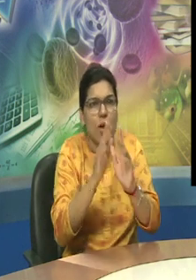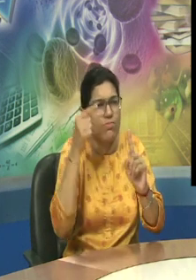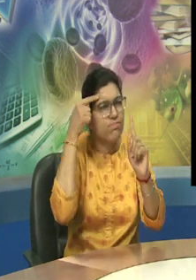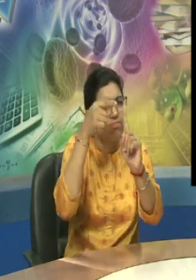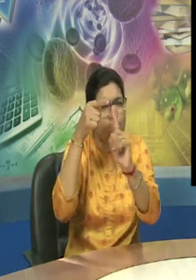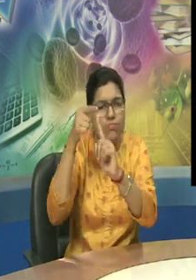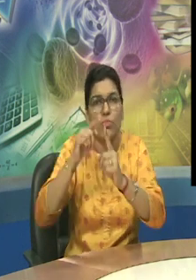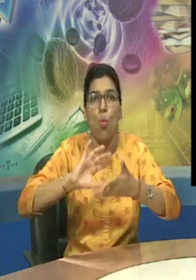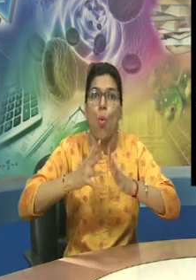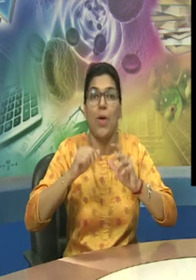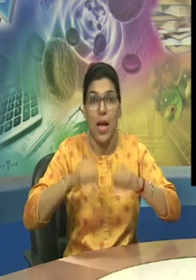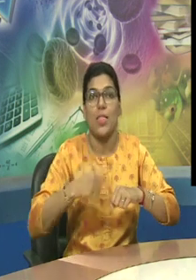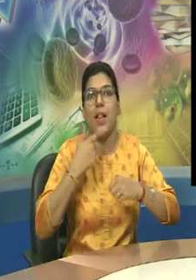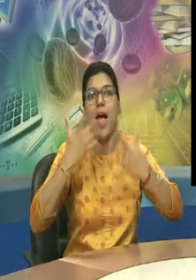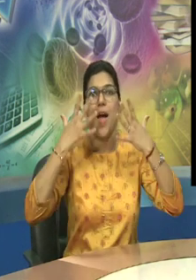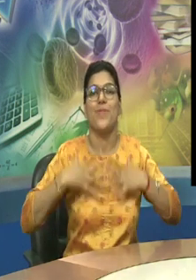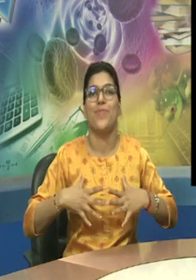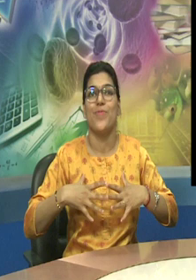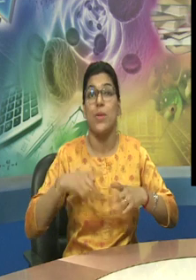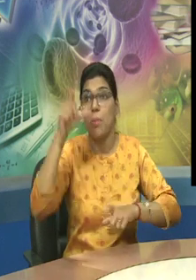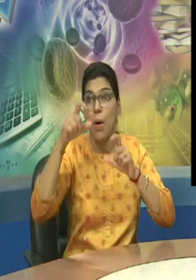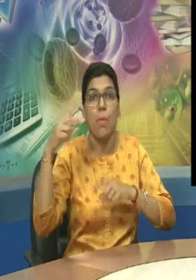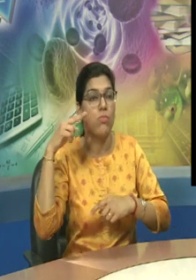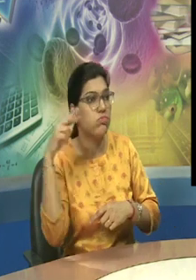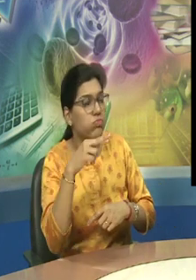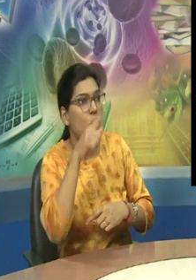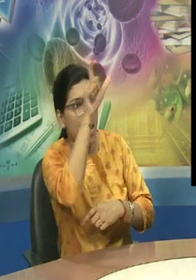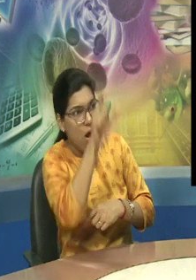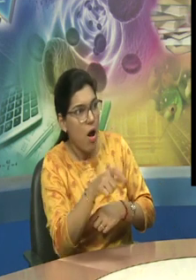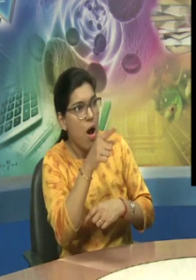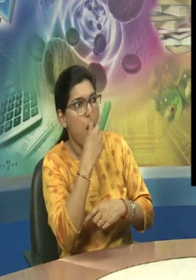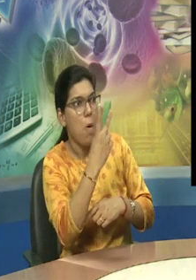एवं प्रभु ने मुझे अपने अंदर विलीन कर लिया।